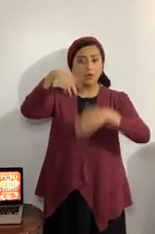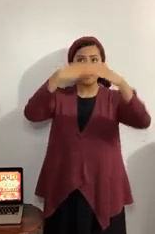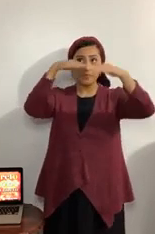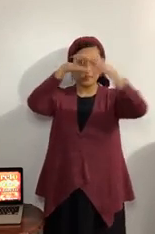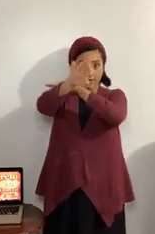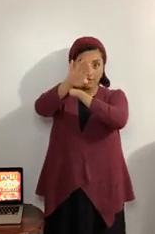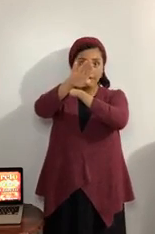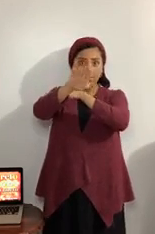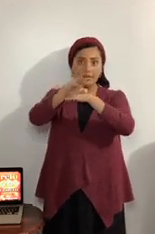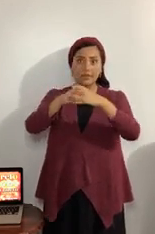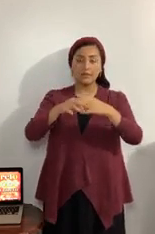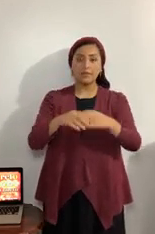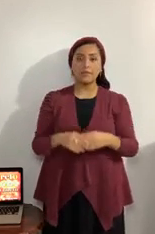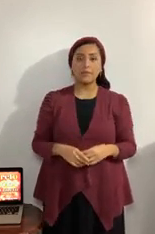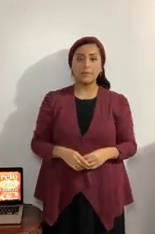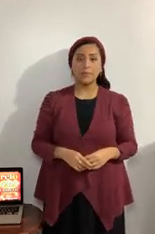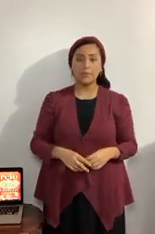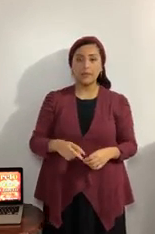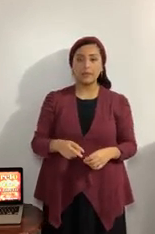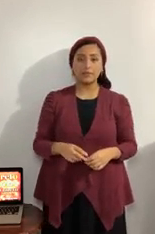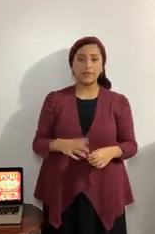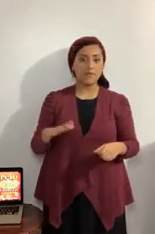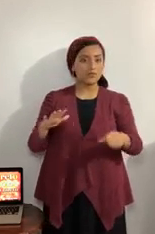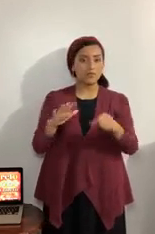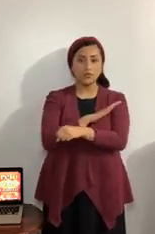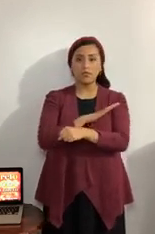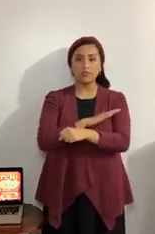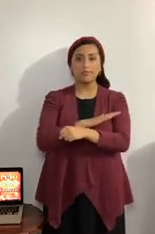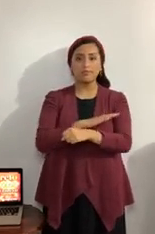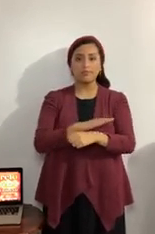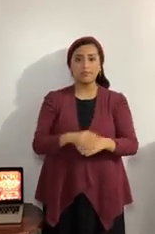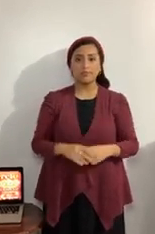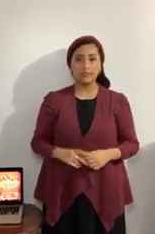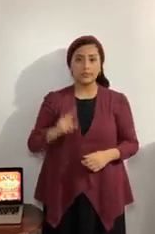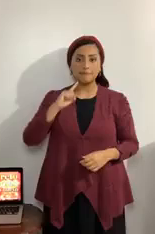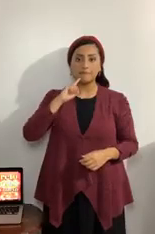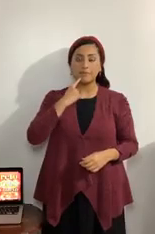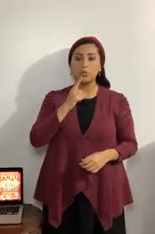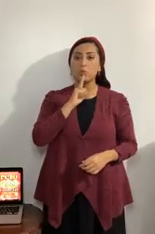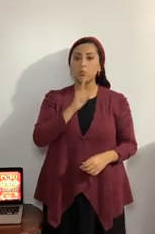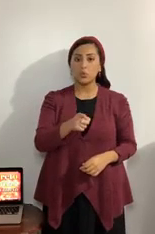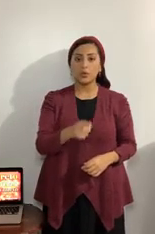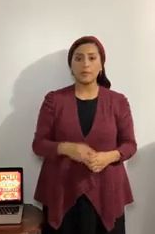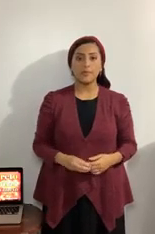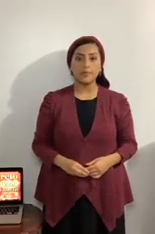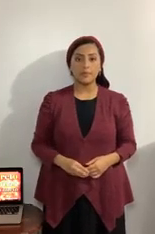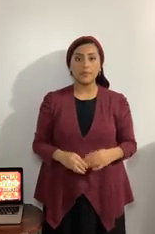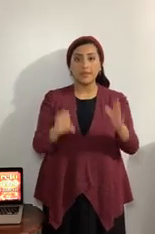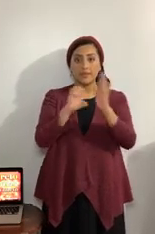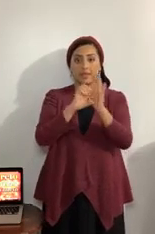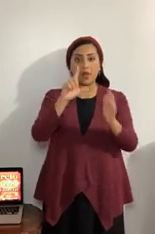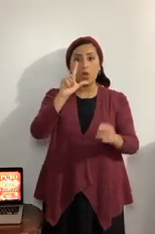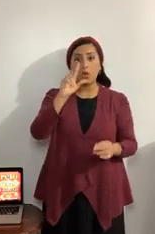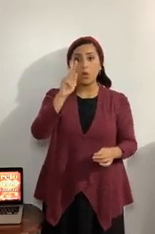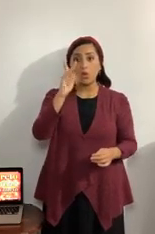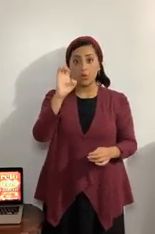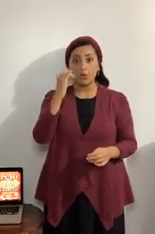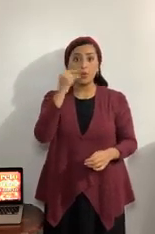al reino, son extremas. Por ejemplo, en Gilel, en Lucas, dice el que no aborrece a su